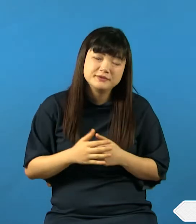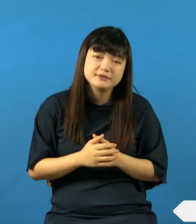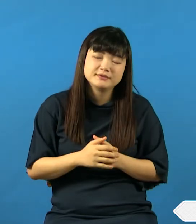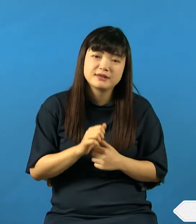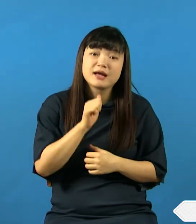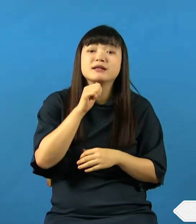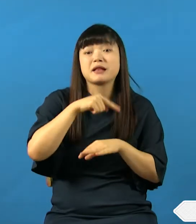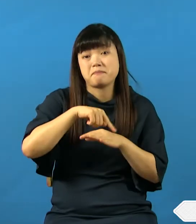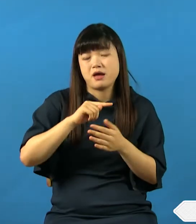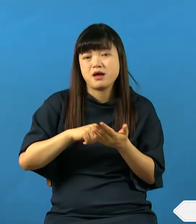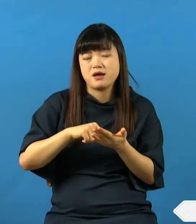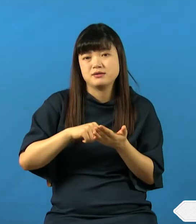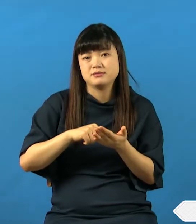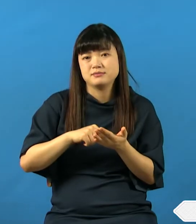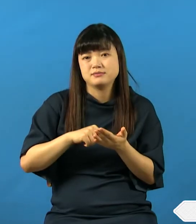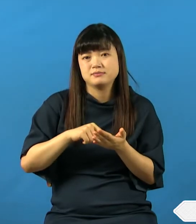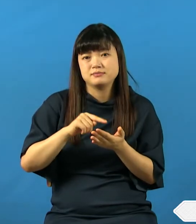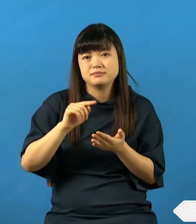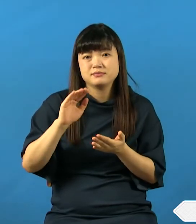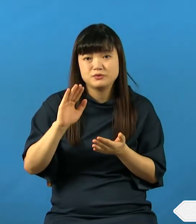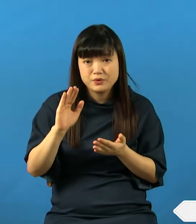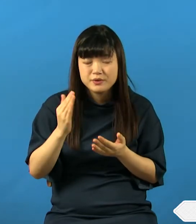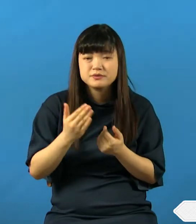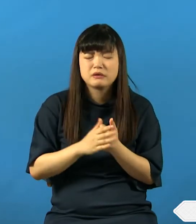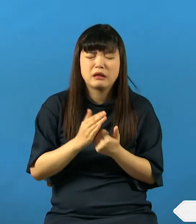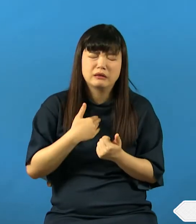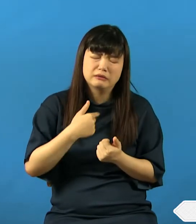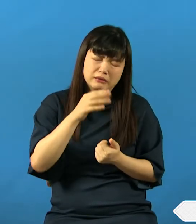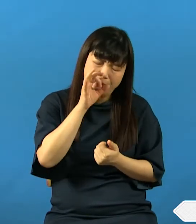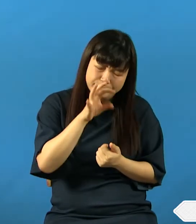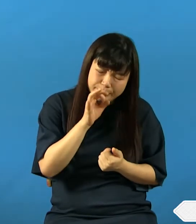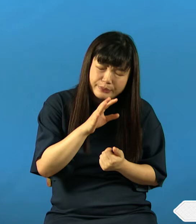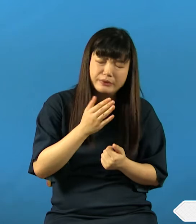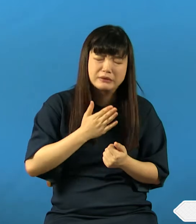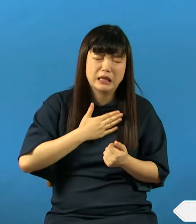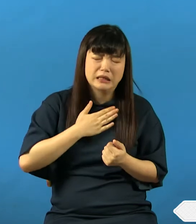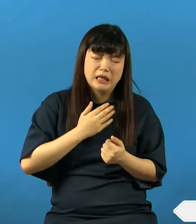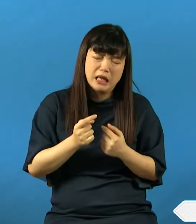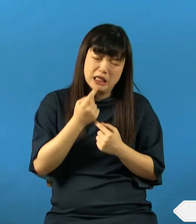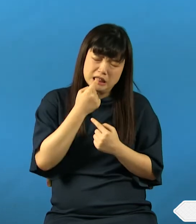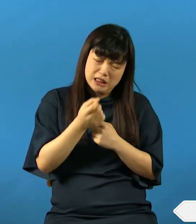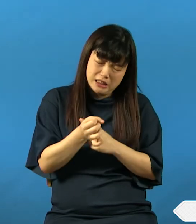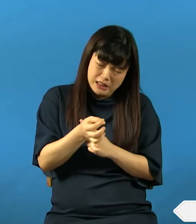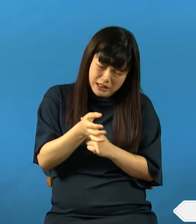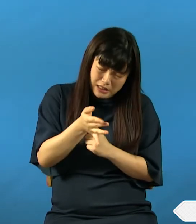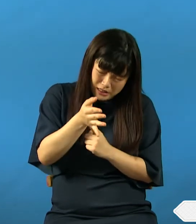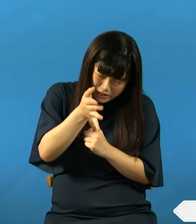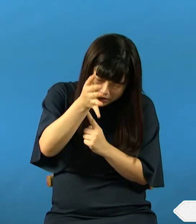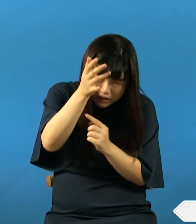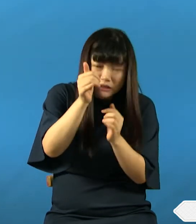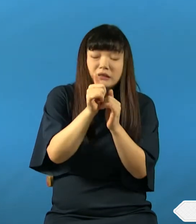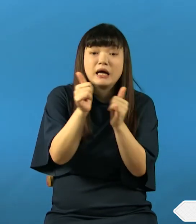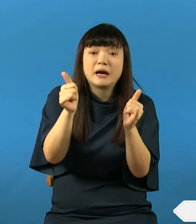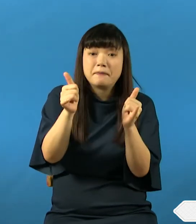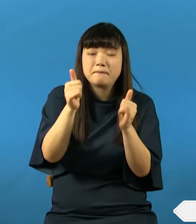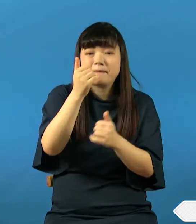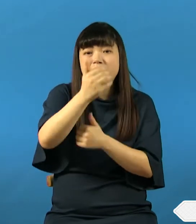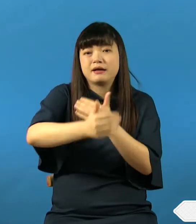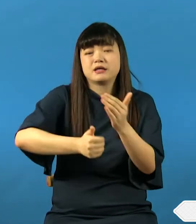때문입니다. 가난한 심령이 되어서 나는 할 수 없다고 그냥 두 손 들고 항복하는